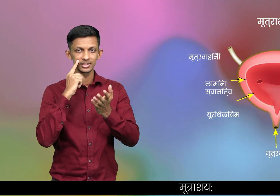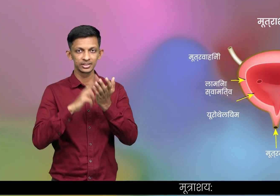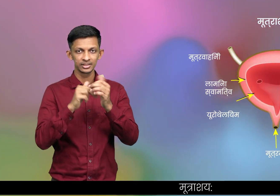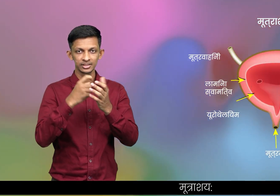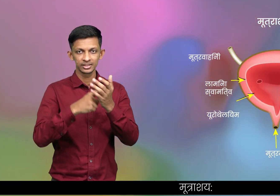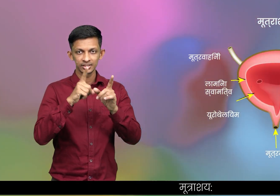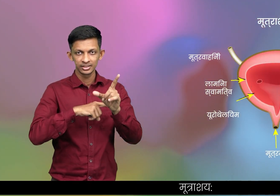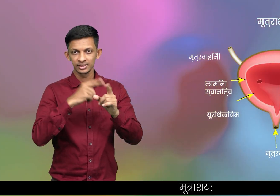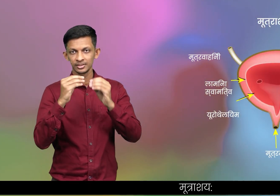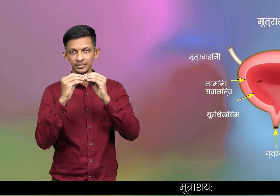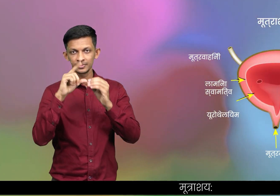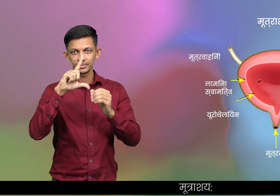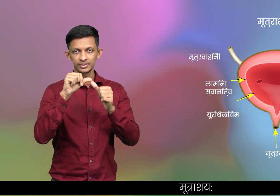मूत्राशय